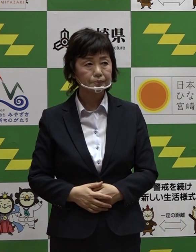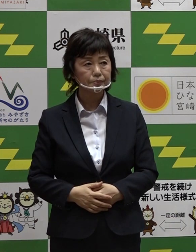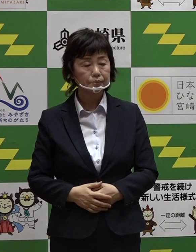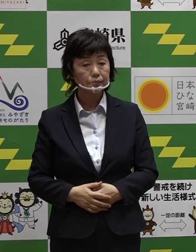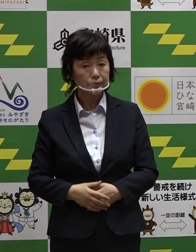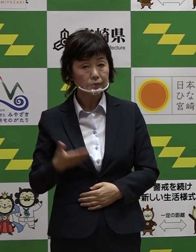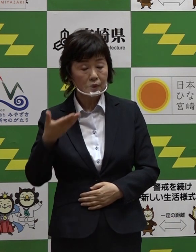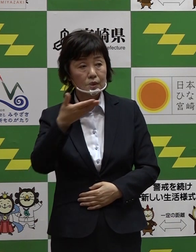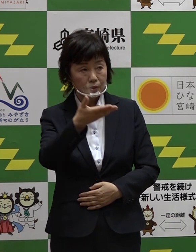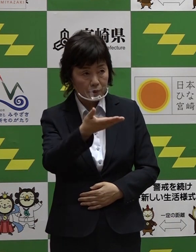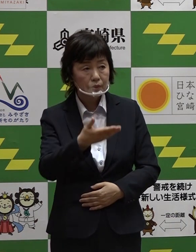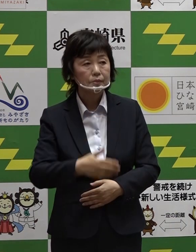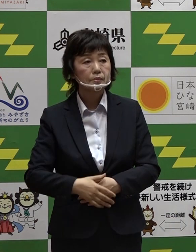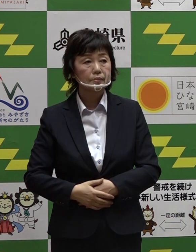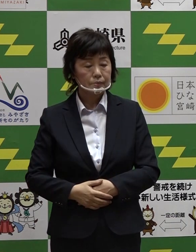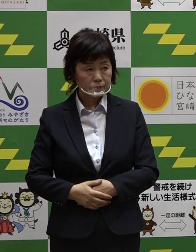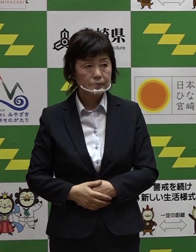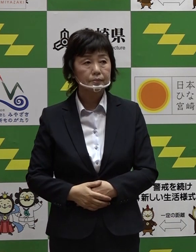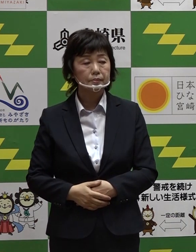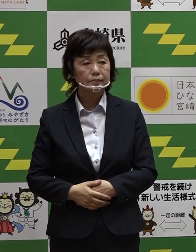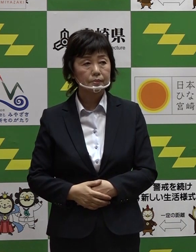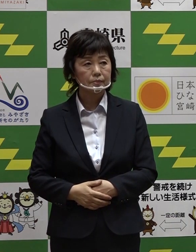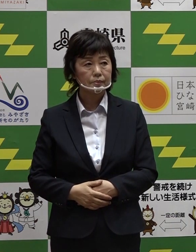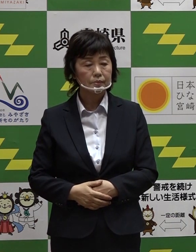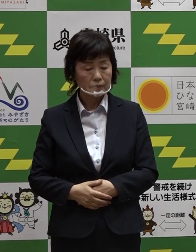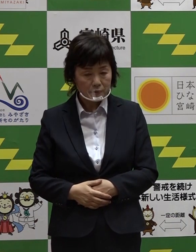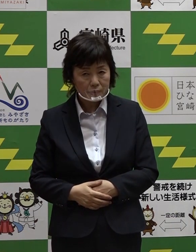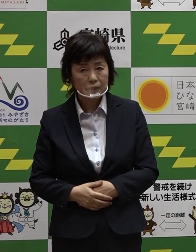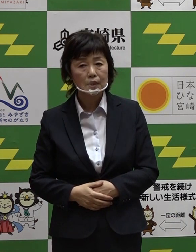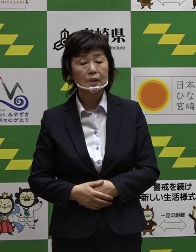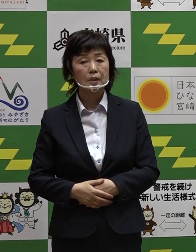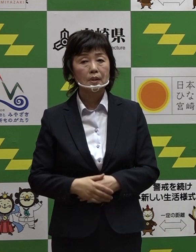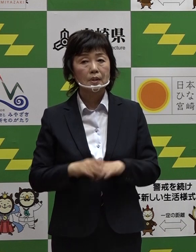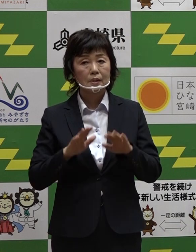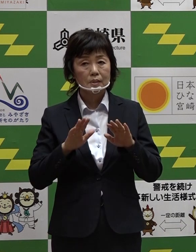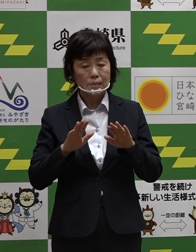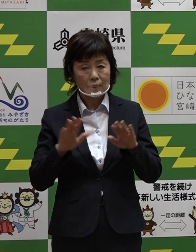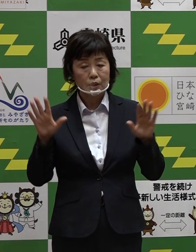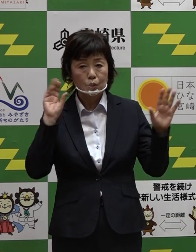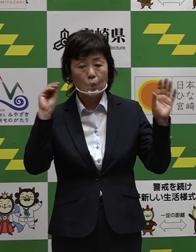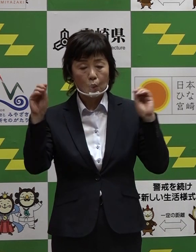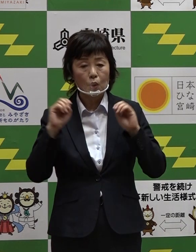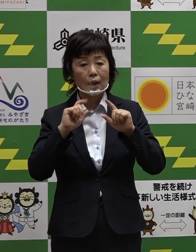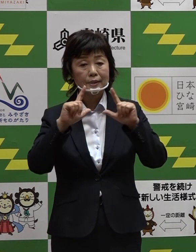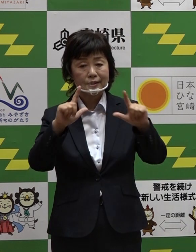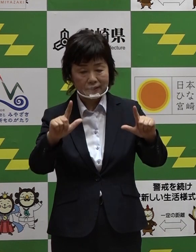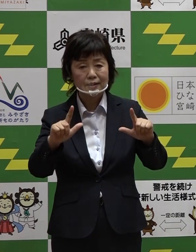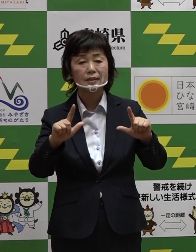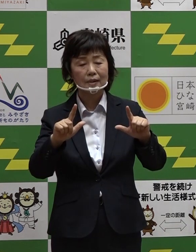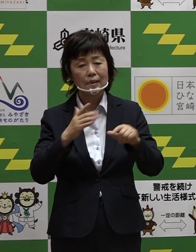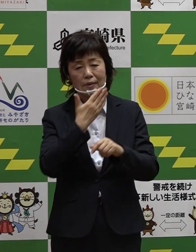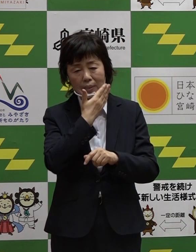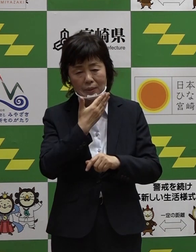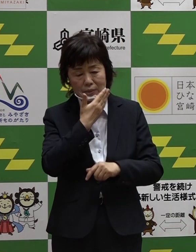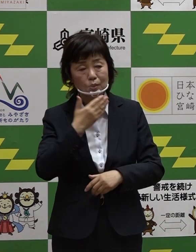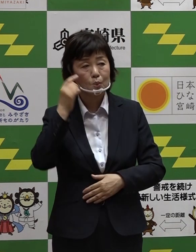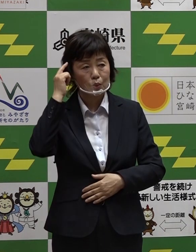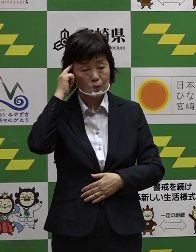言えればでいいんですけど、はい、そういうなんかやっぱり今おっしゃったようなその情報発信がまさに大事だと思うんですけども、はい、そういう